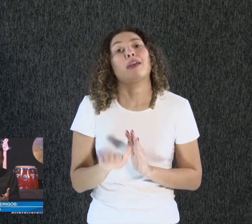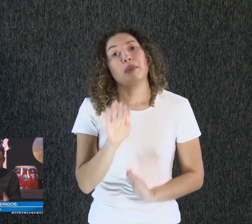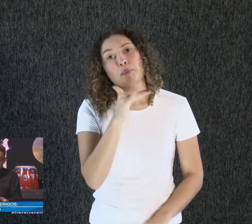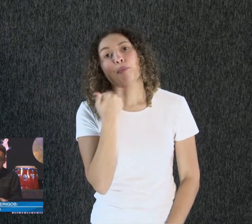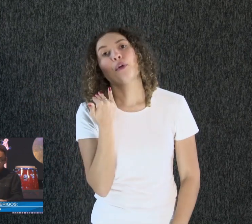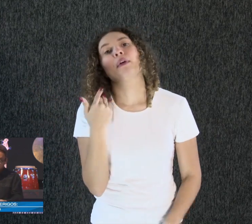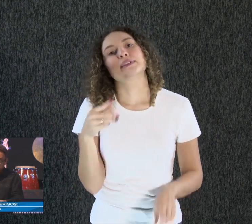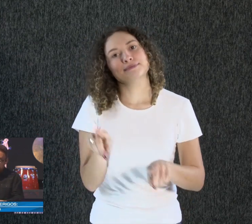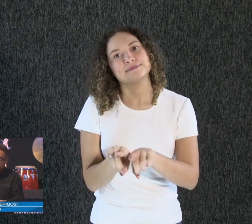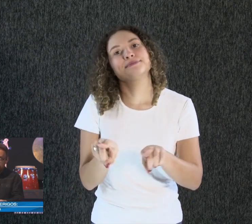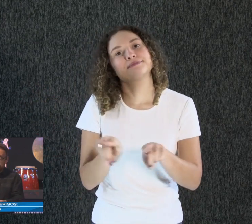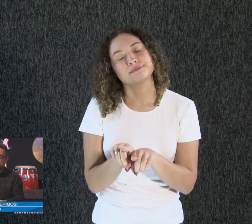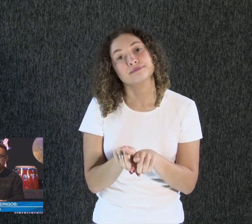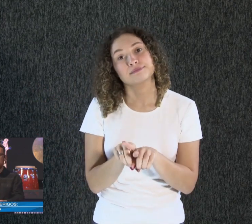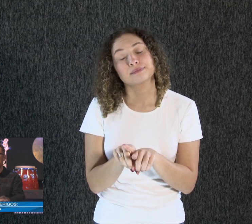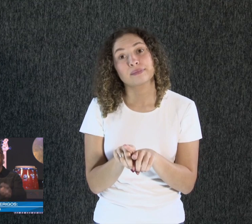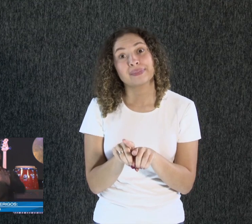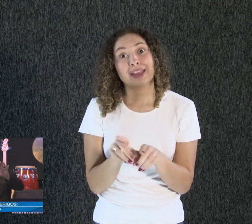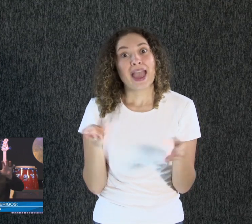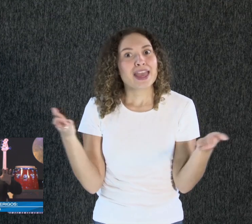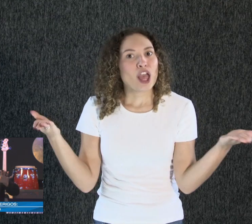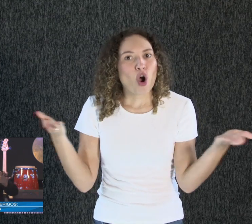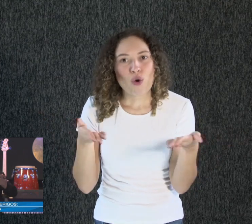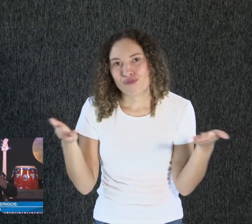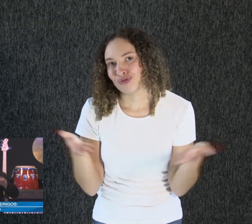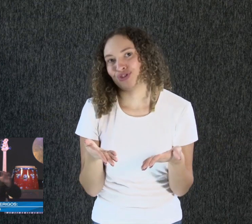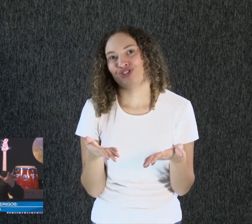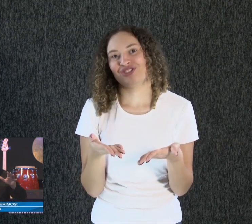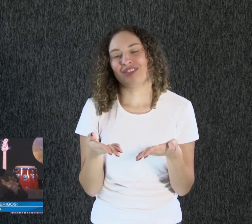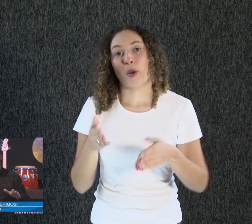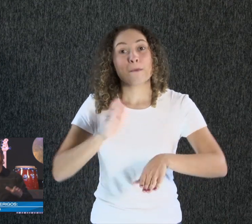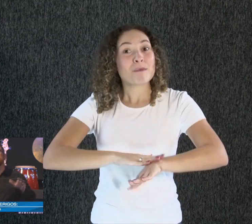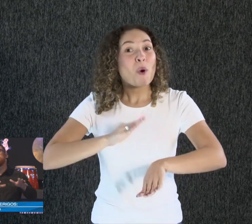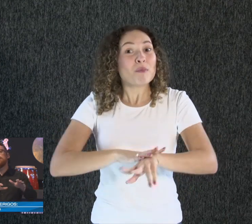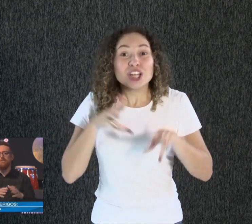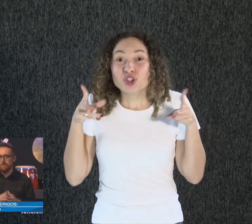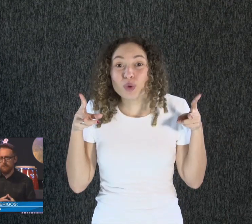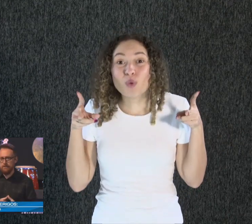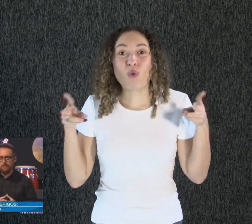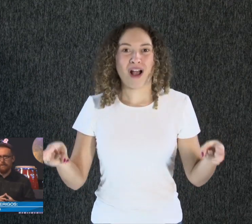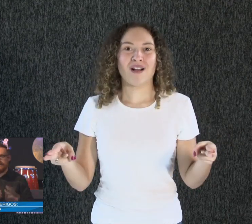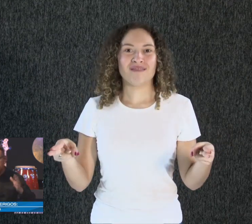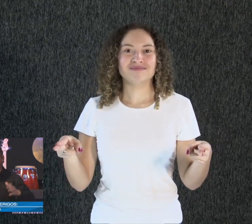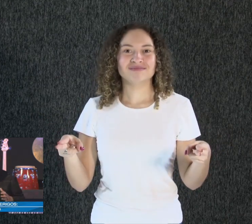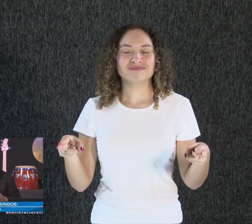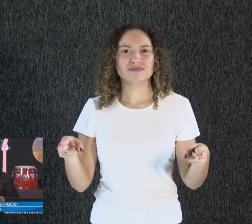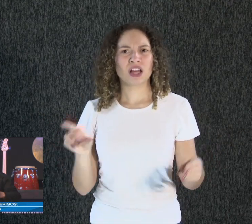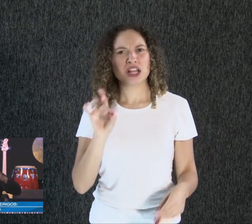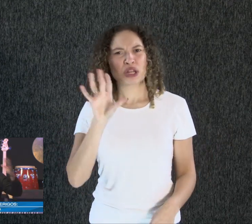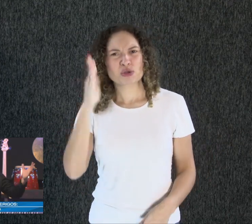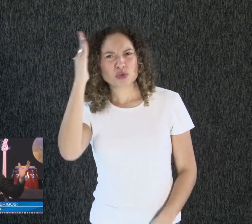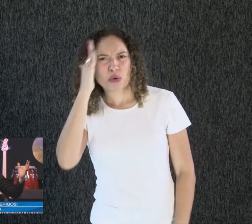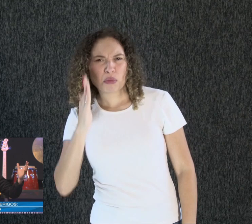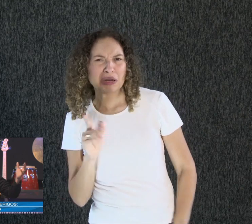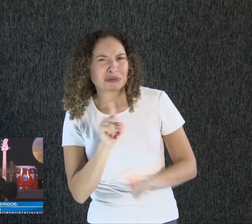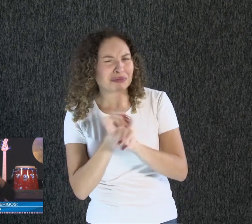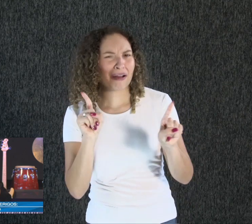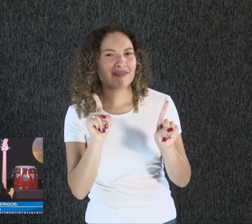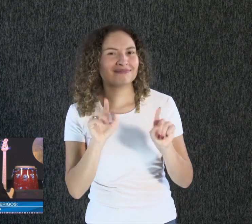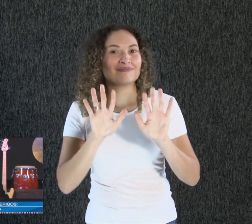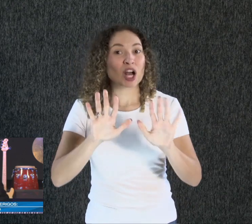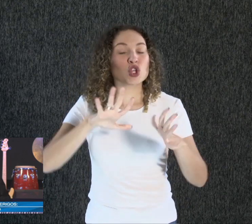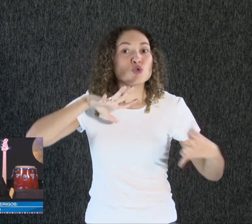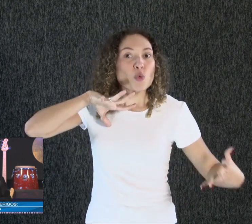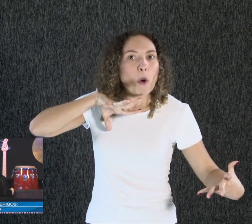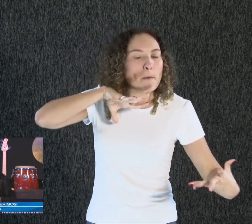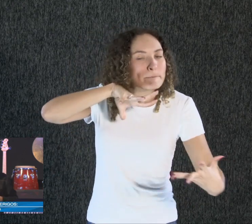até mesmo morrendo. Que é o mesmo quadro que nós estamos encontrando nos dias de hoje. Esse é o quadro do mundo todo, não apenas da